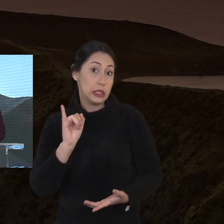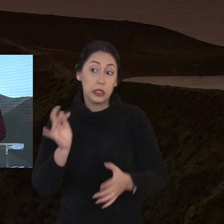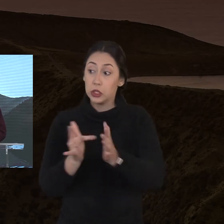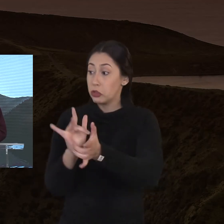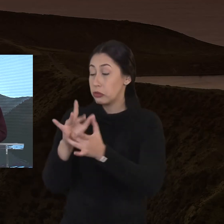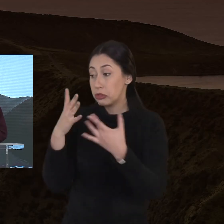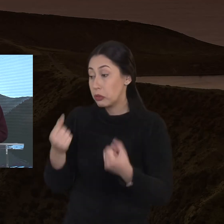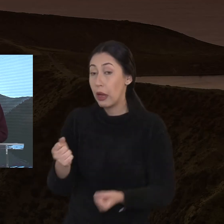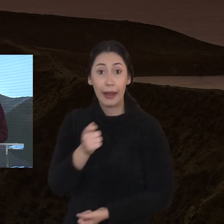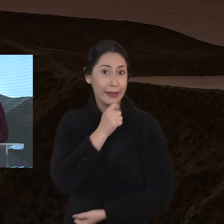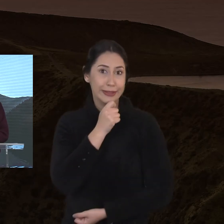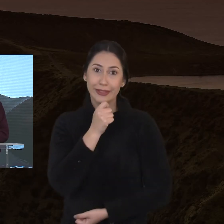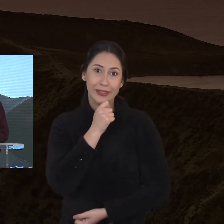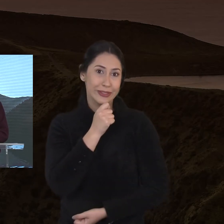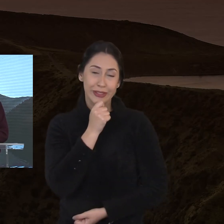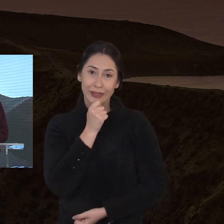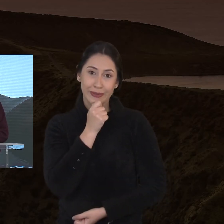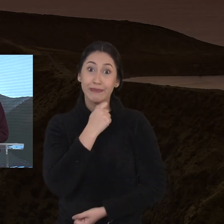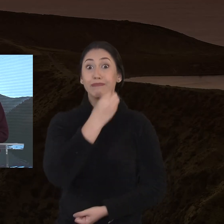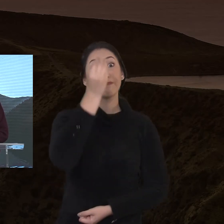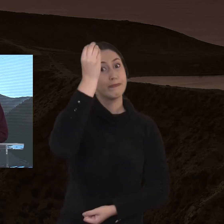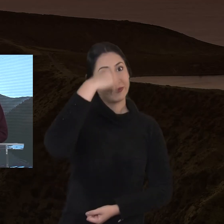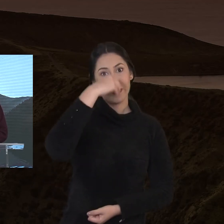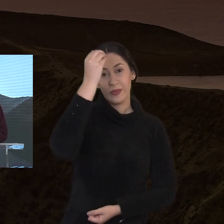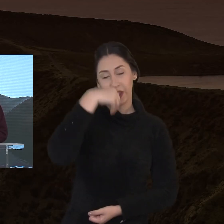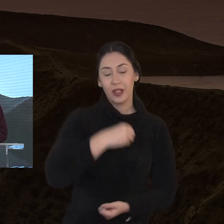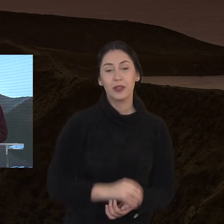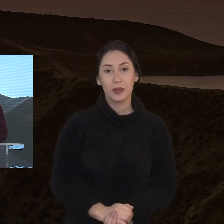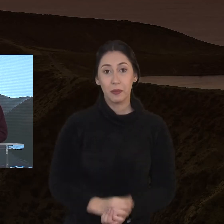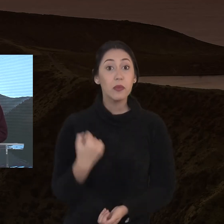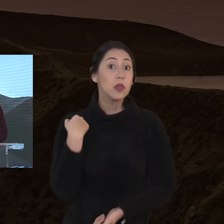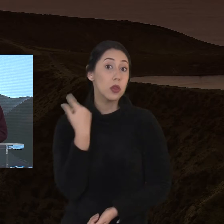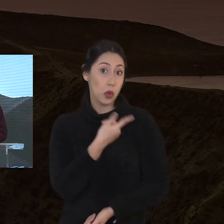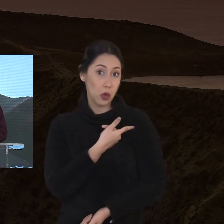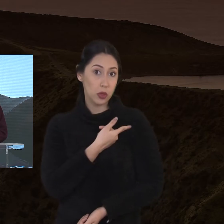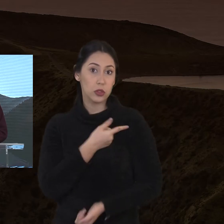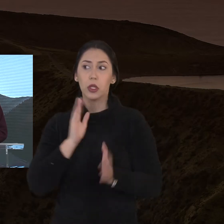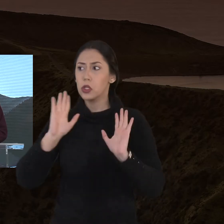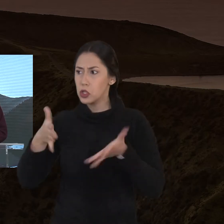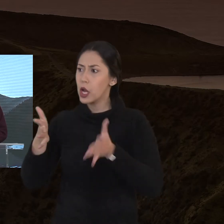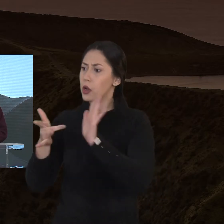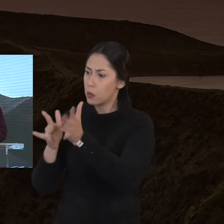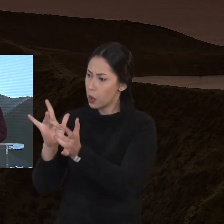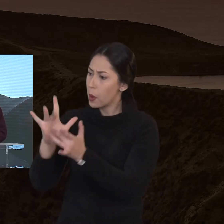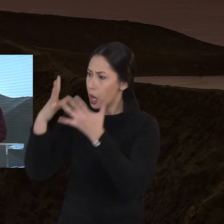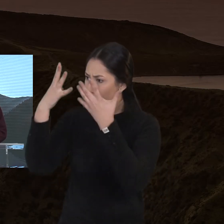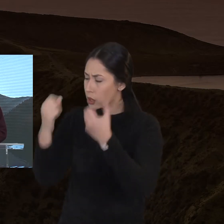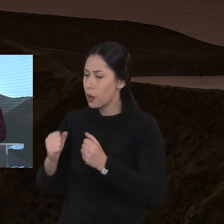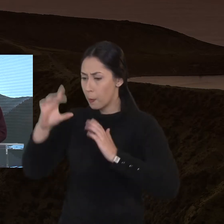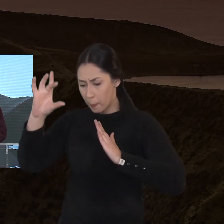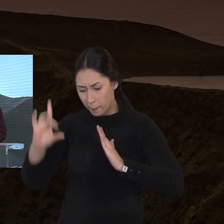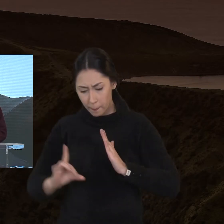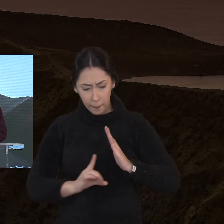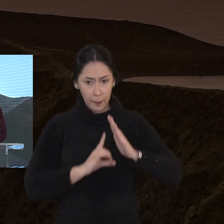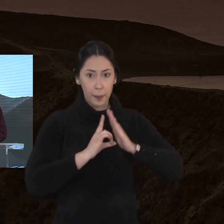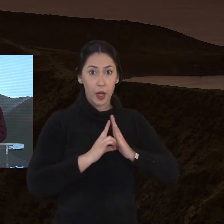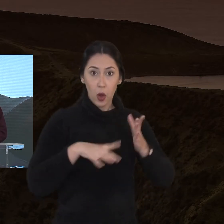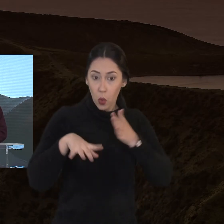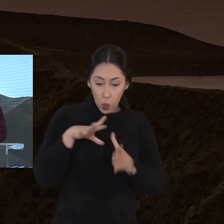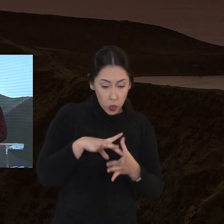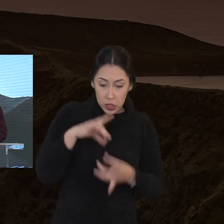é totalmente vulnerável nós que temos o senhor e o espírito é